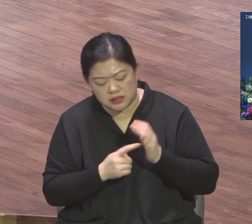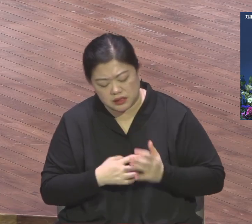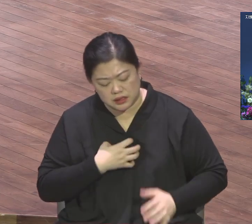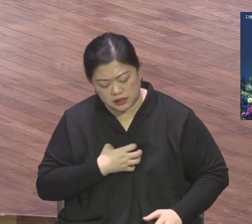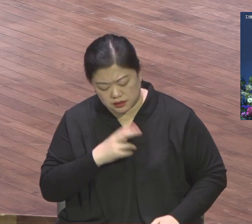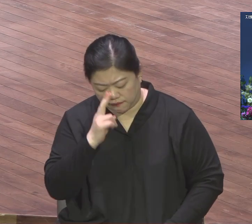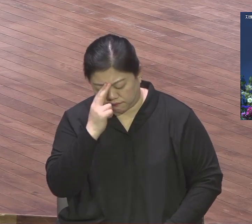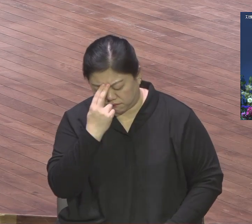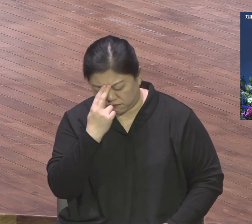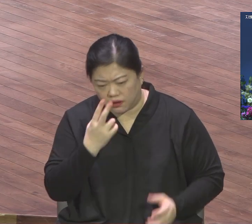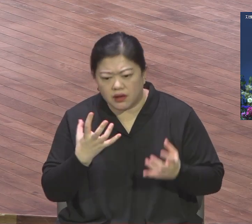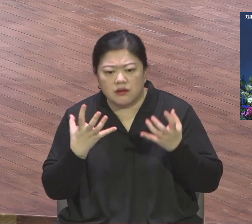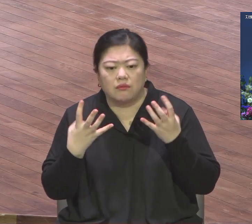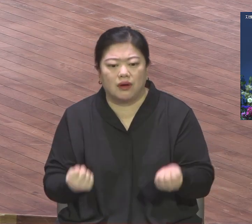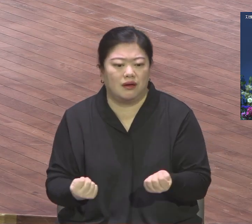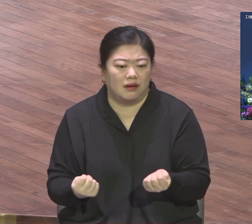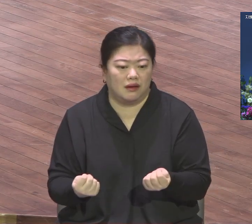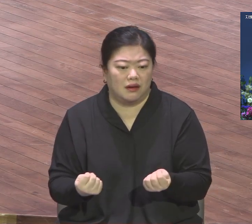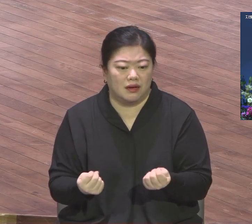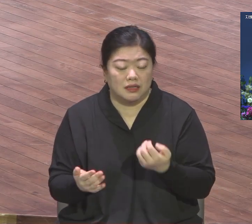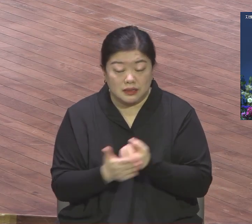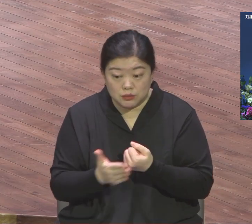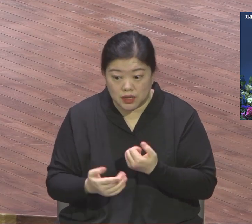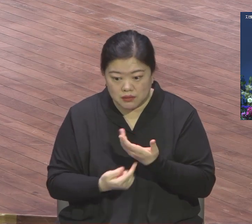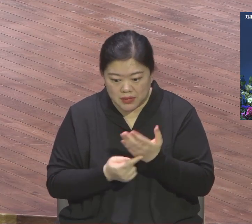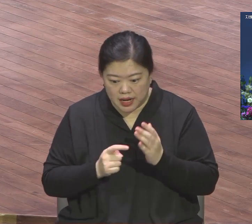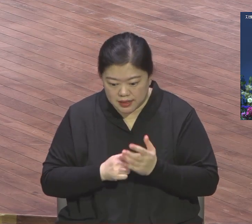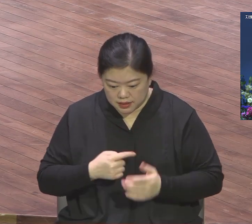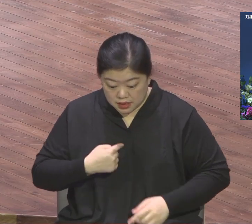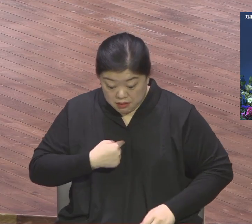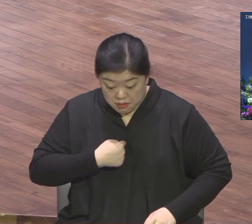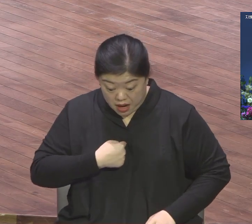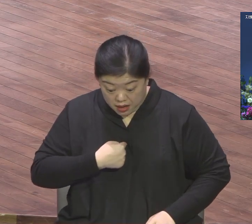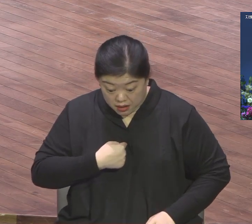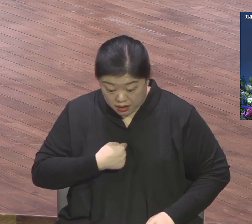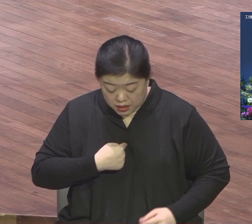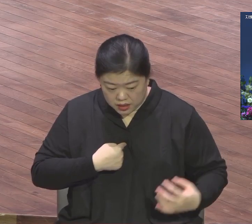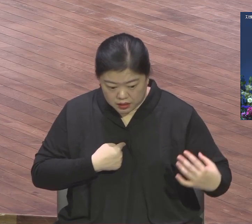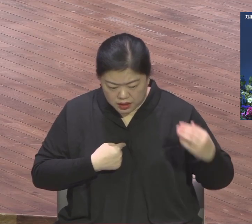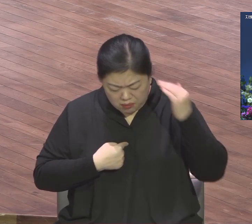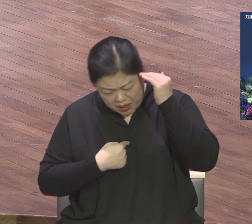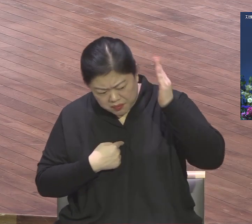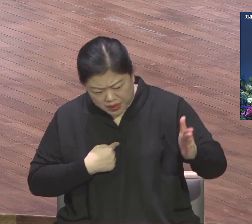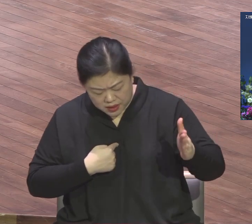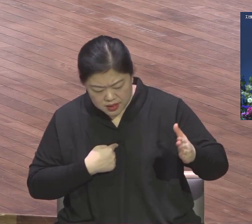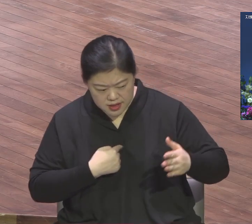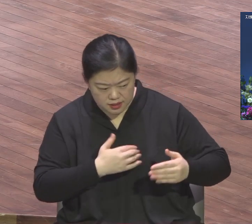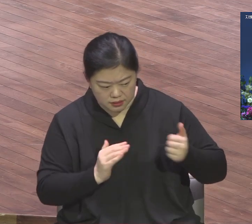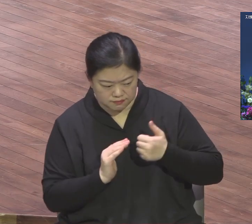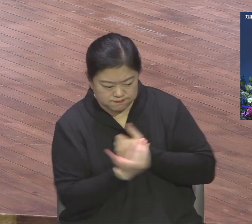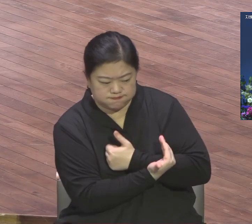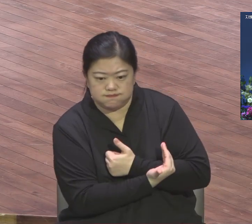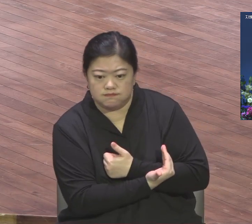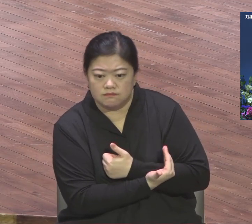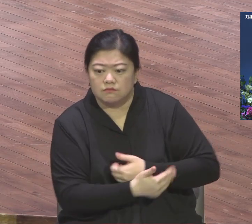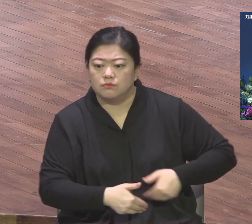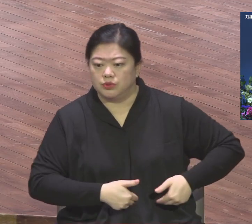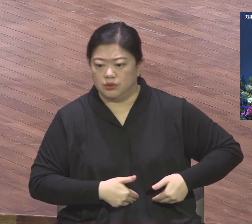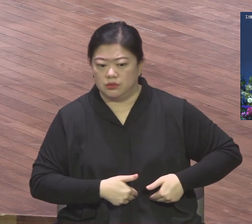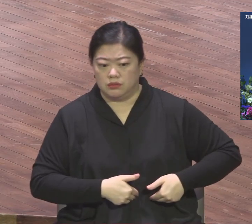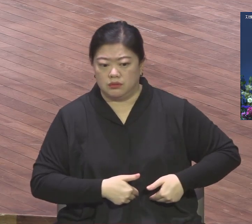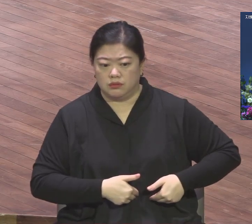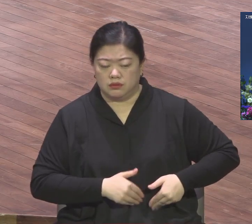돼. 공격을 많이 하기 때문에 마음 공격을 해요. 그래서 지켜야 된다. 지킨다. 마음을 지키기